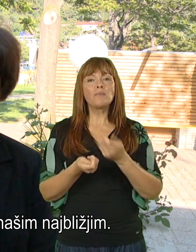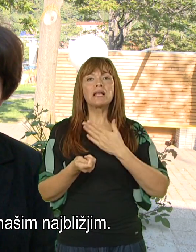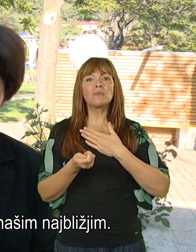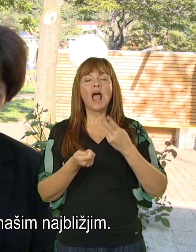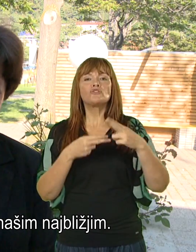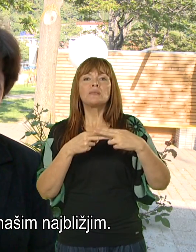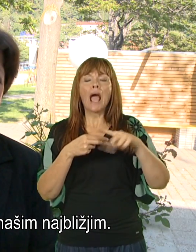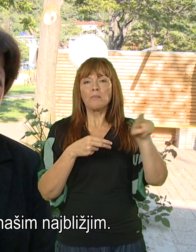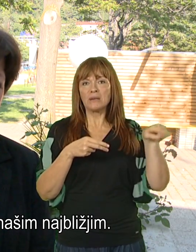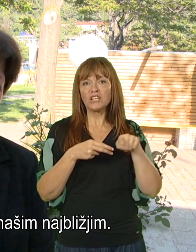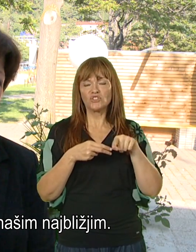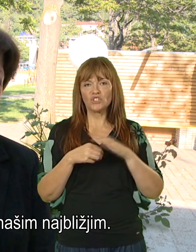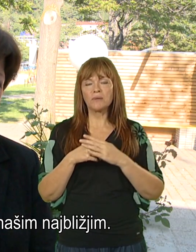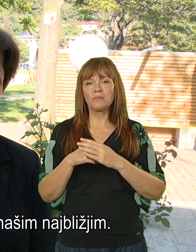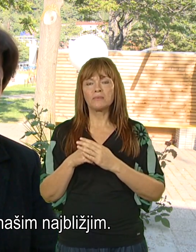namenjen našim najbližjim.